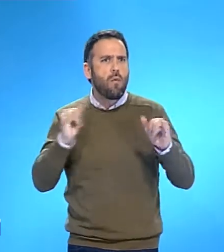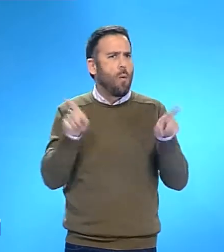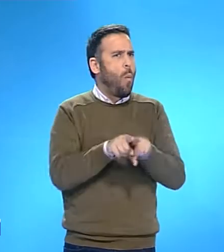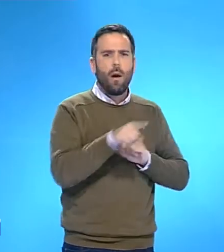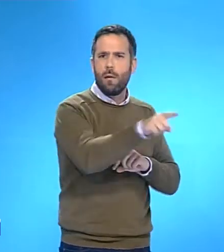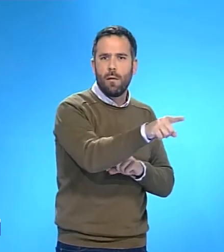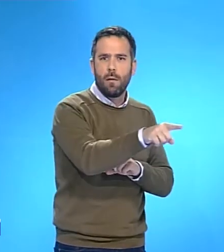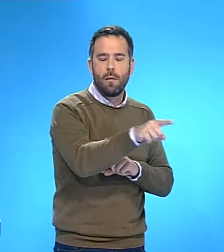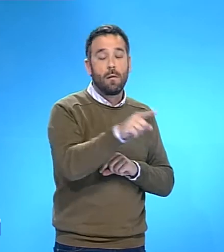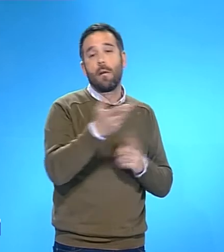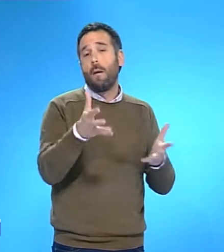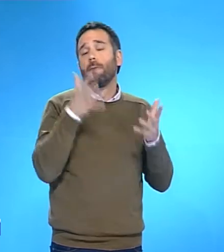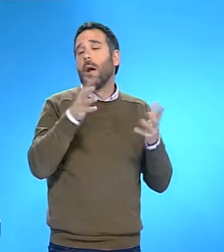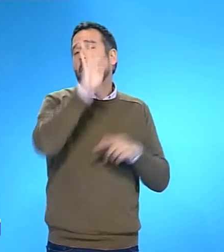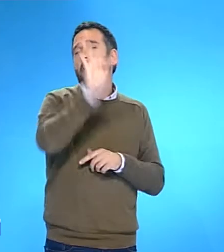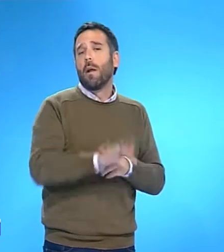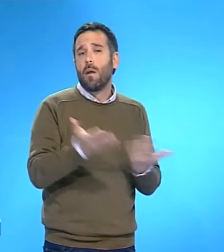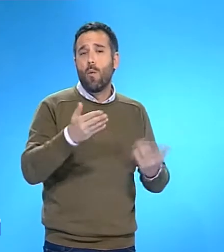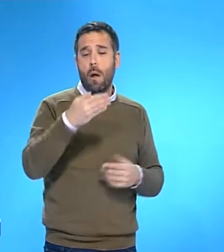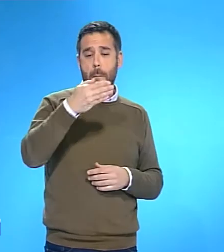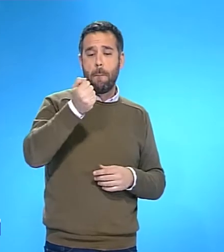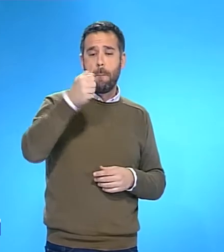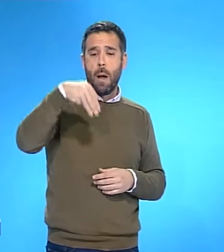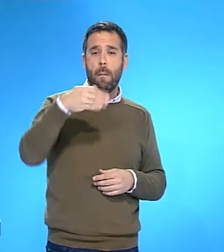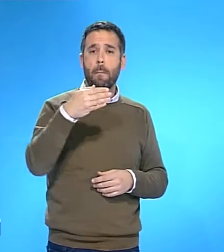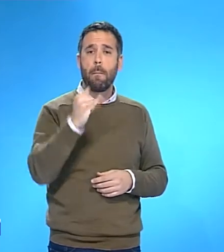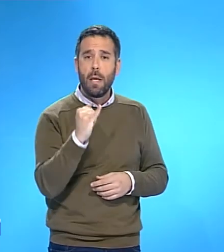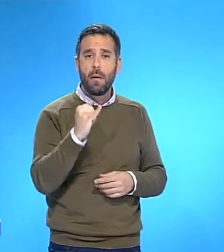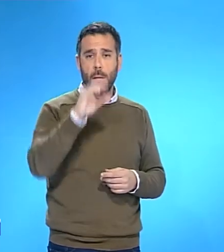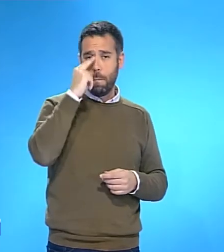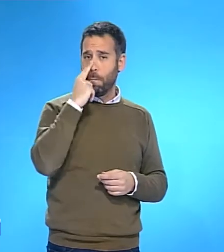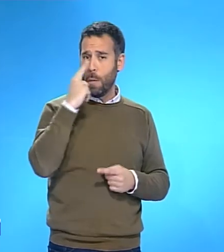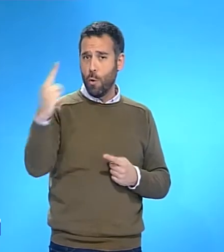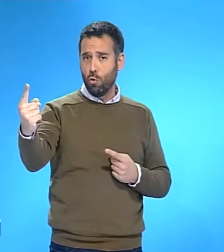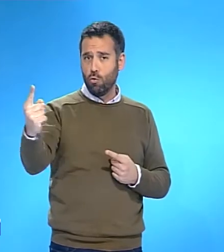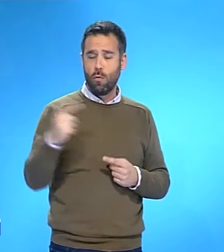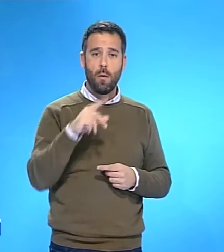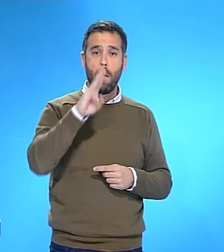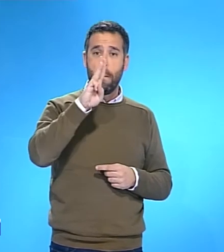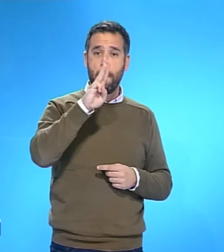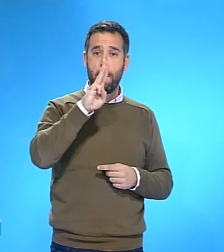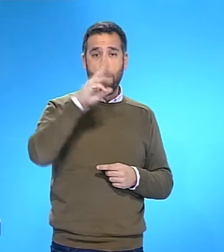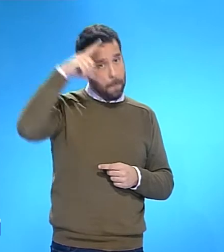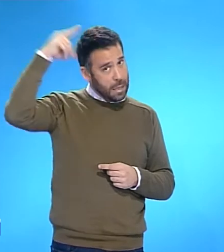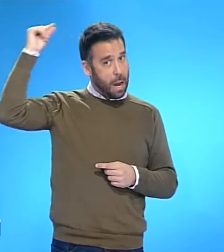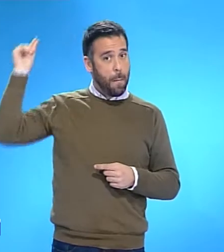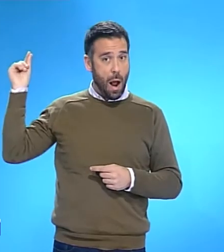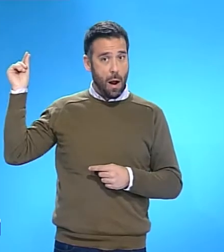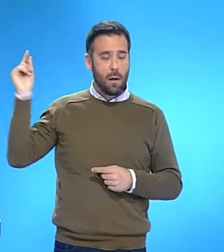que corrían las mismas aventuras que ellos. Le encantaban películas como Bambi, Pinocho,